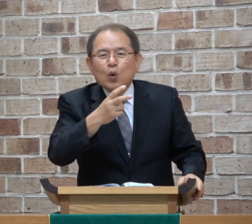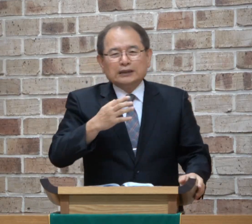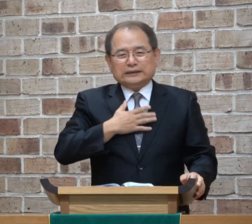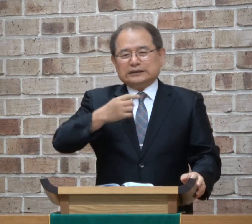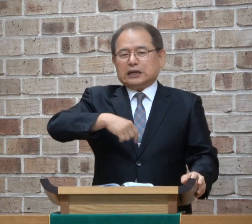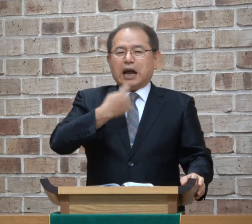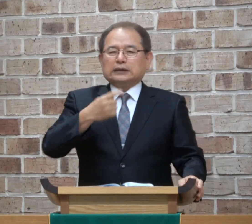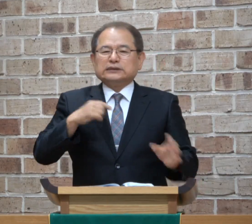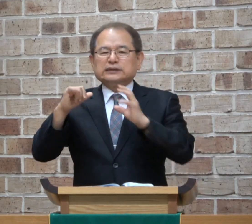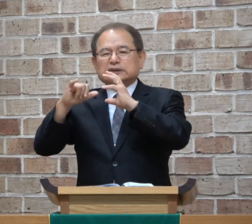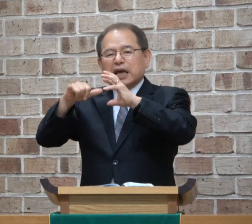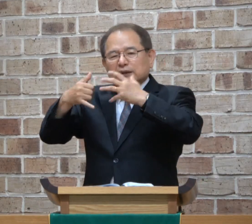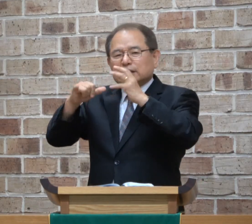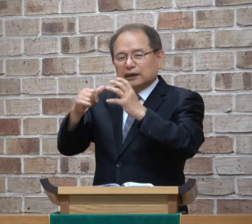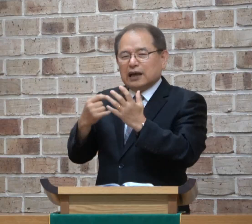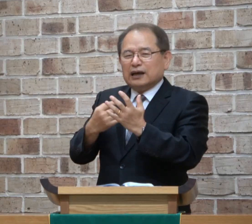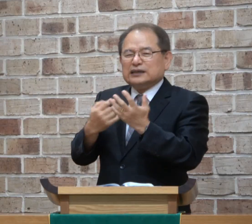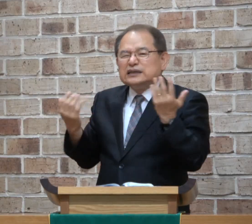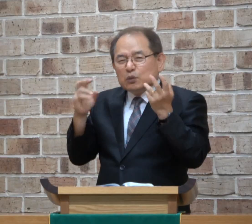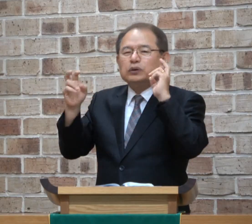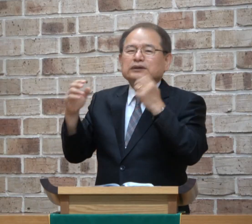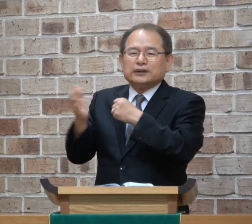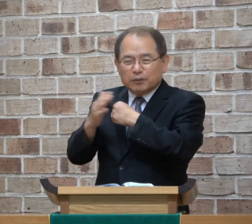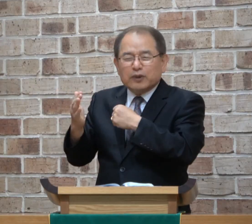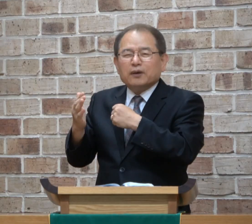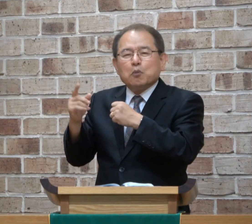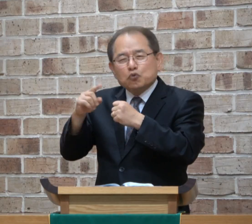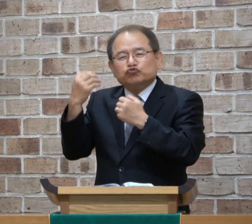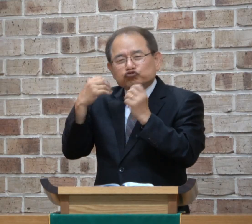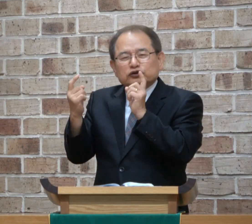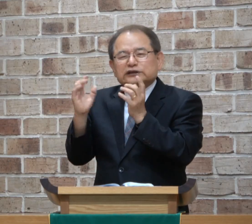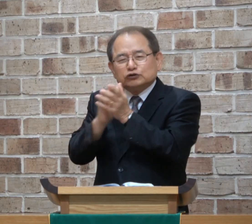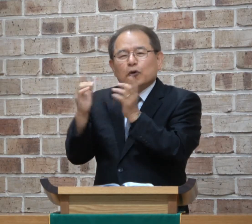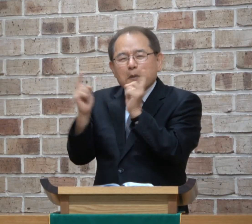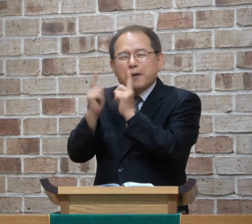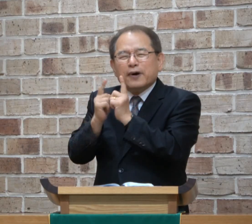돌보고 자신을 세속에 물들지 않도록 지키는 것입니다.